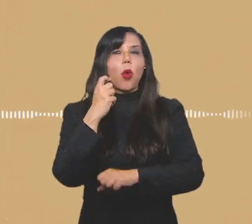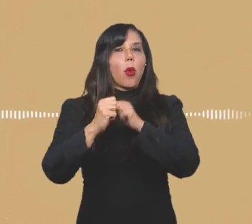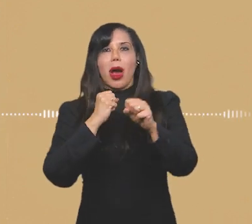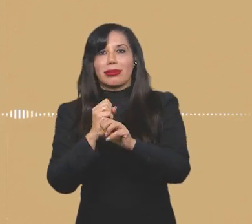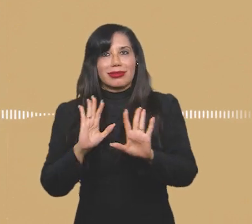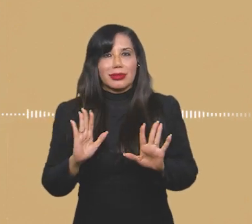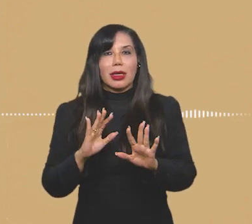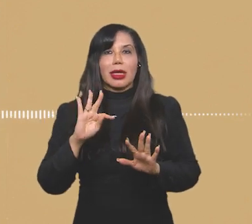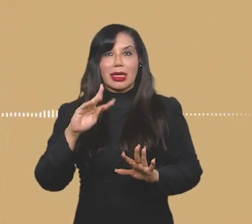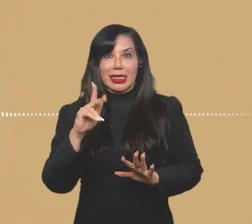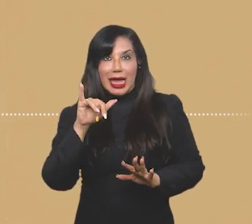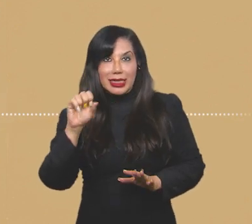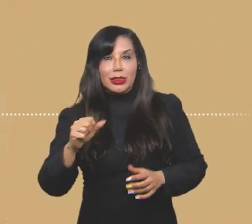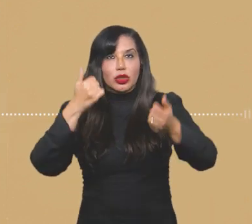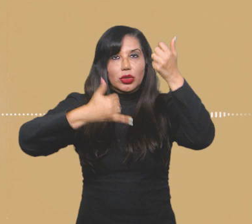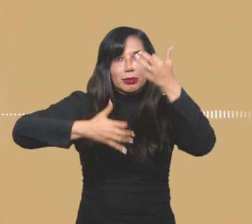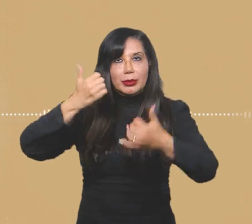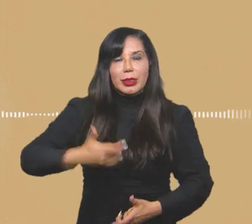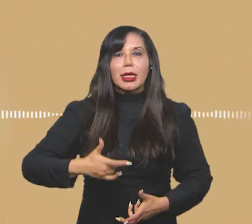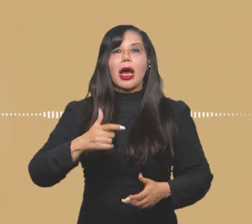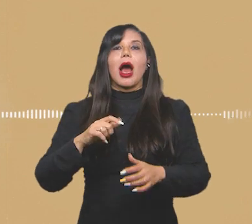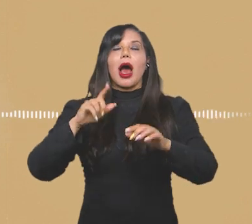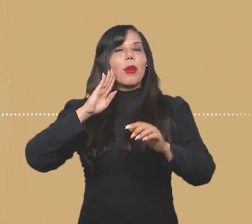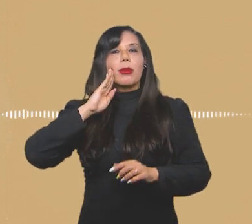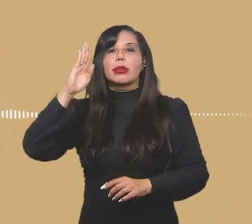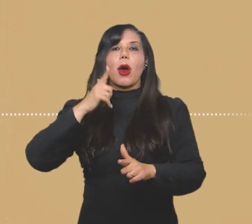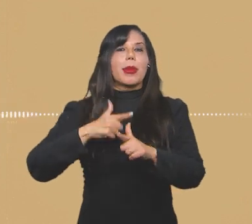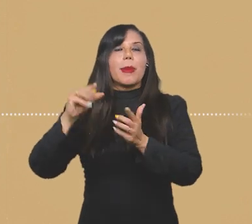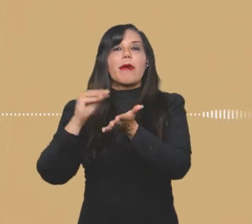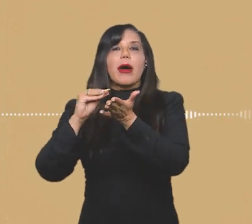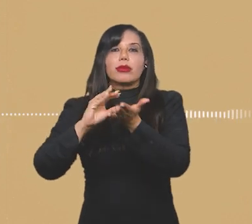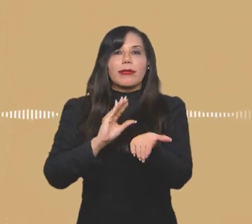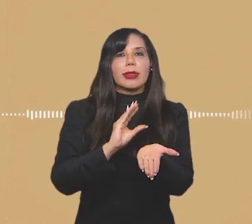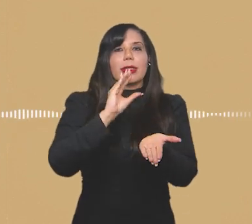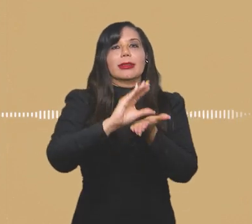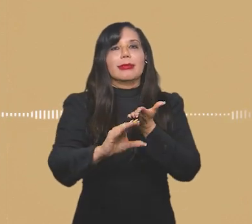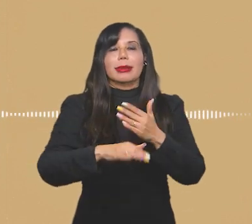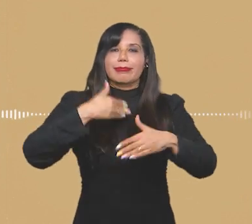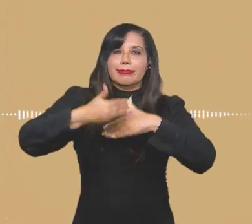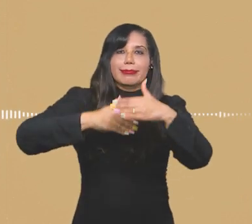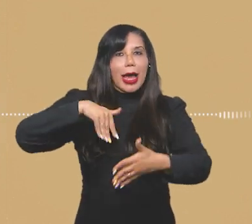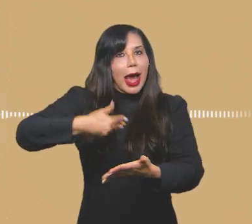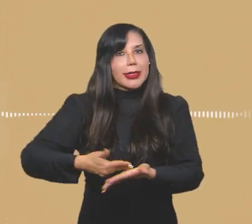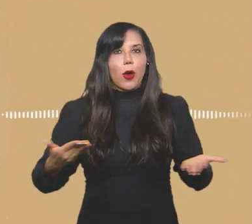ano de vida. Thaís Bernardes explica que o principal problema é a falta de financiamento, uma